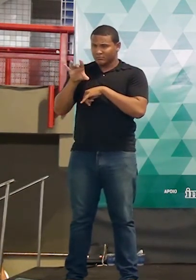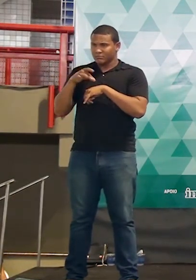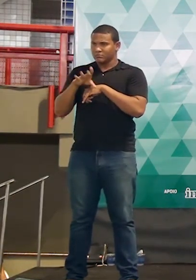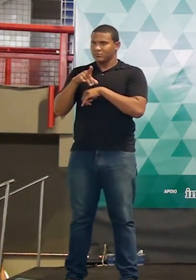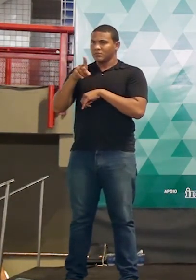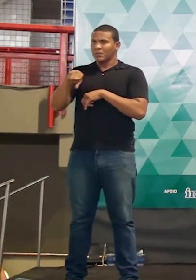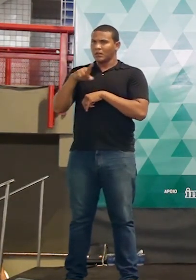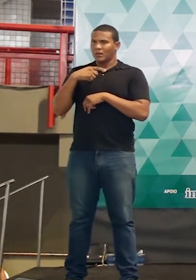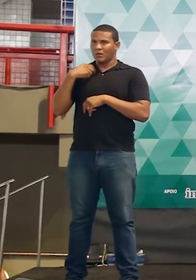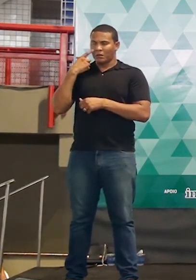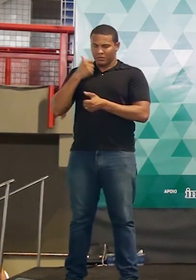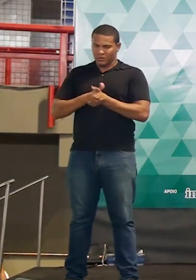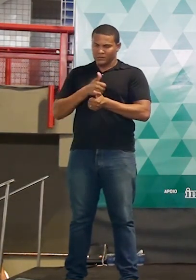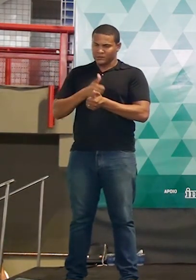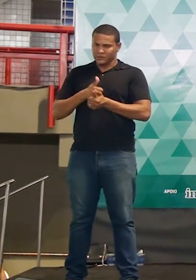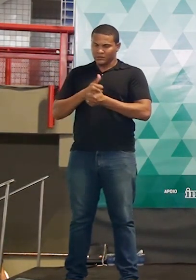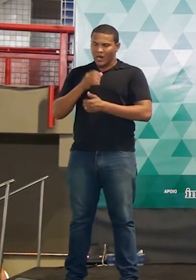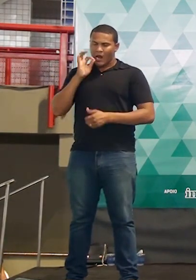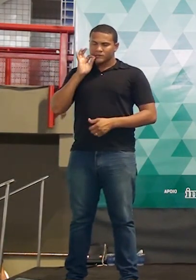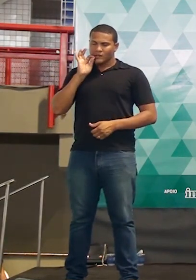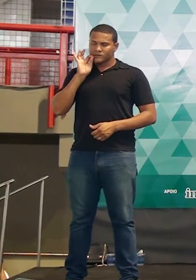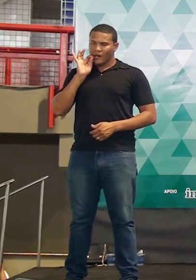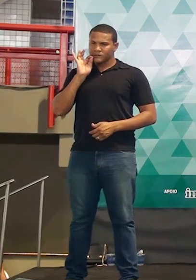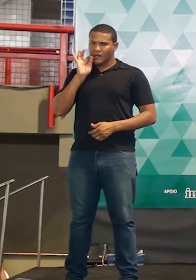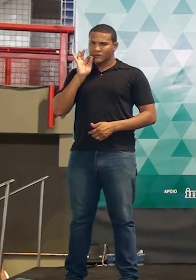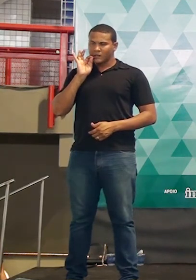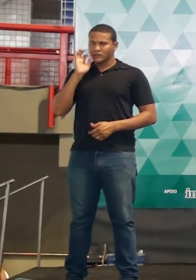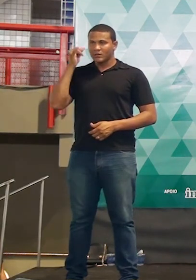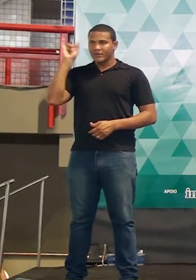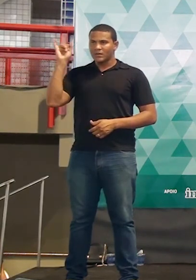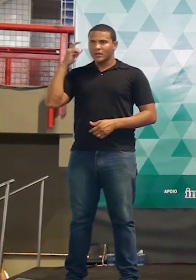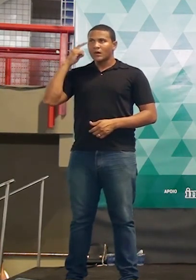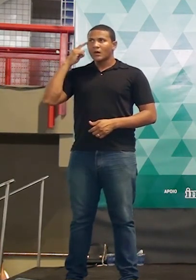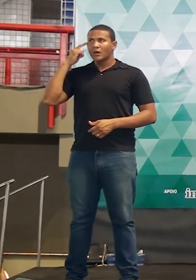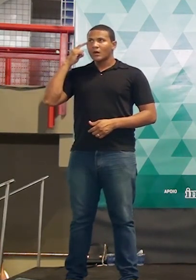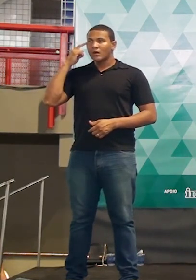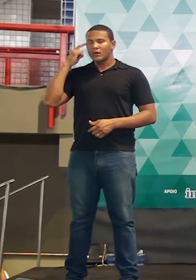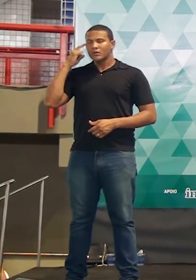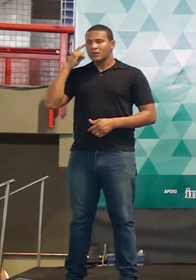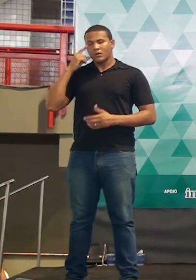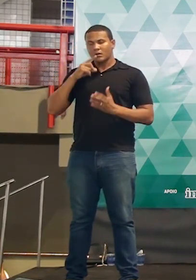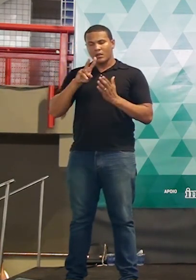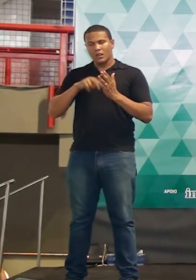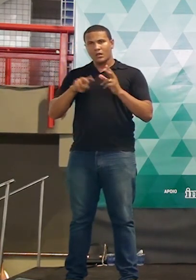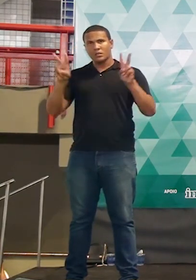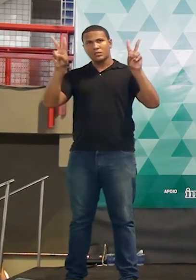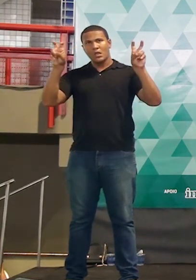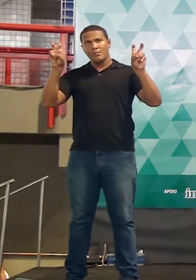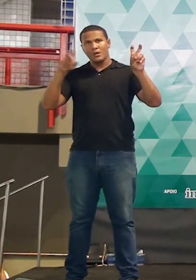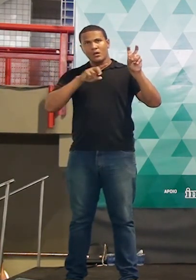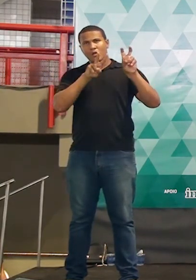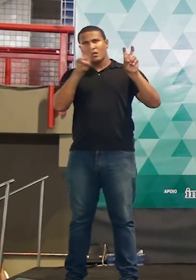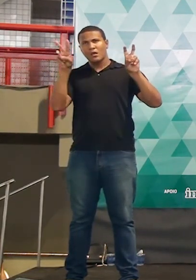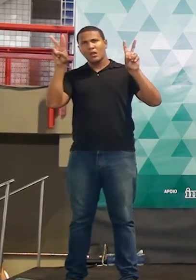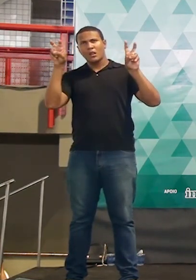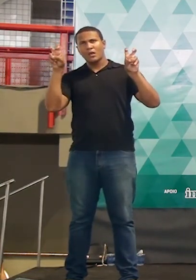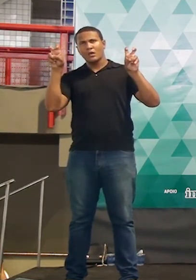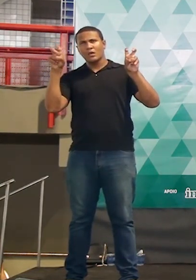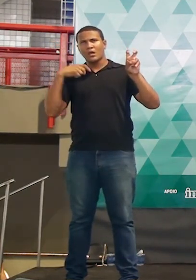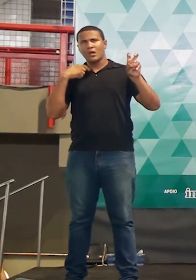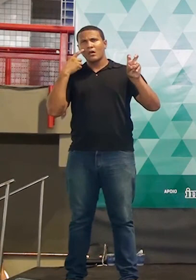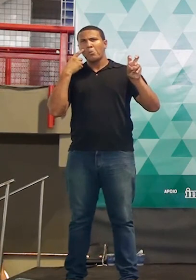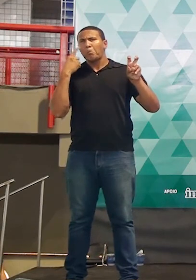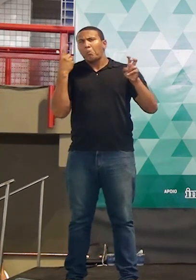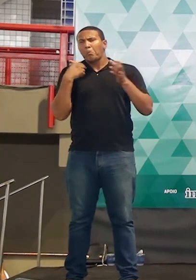emperrado, mastigando a tampa da caneta na hora. Você leia o tema. Pegue uma palavra qualquer